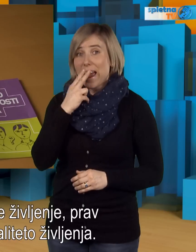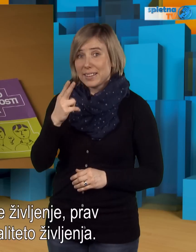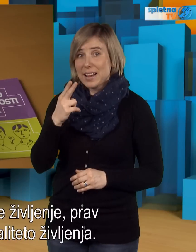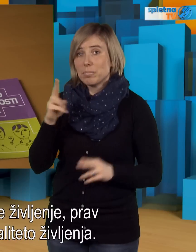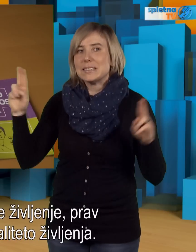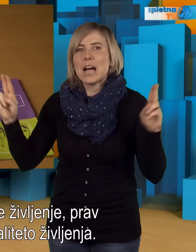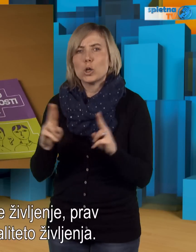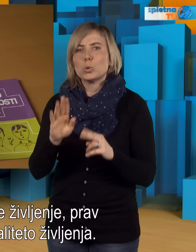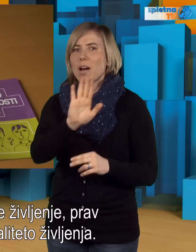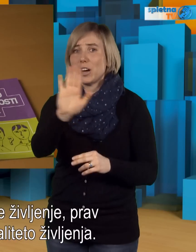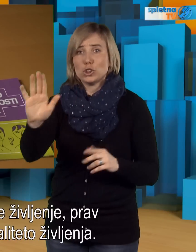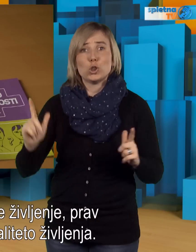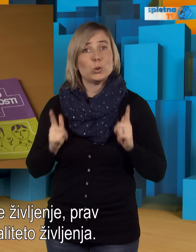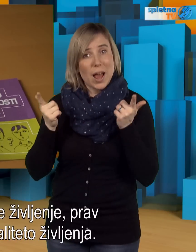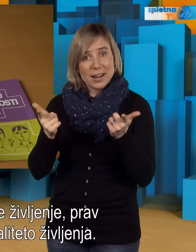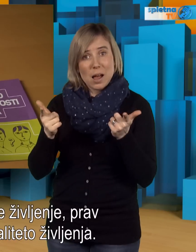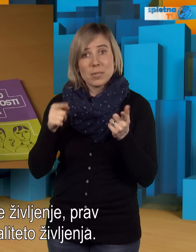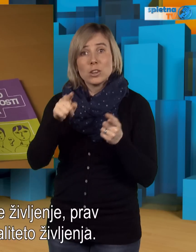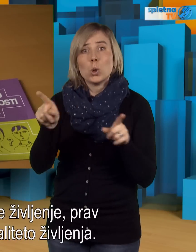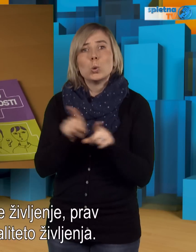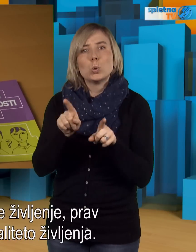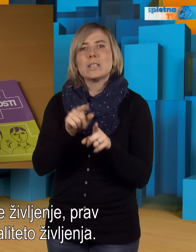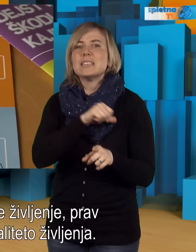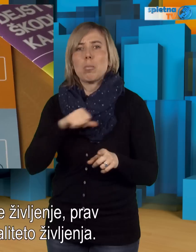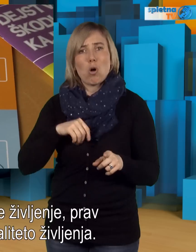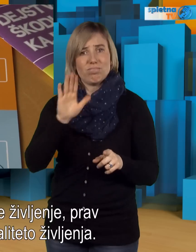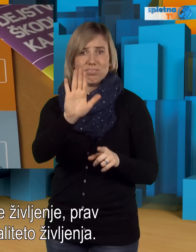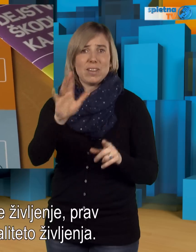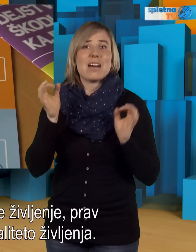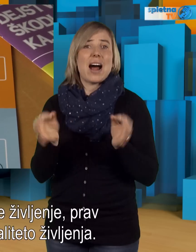Kajenje skrajšuje življenje, prav tako pa tudi zmanjšuje kakovost življenja.